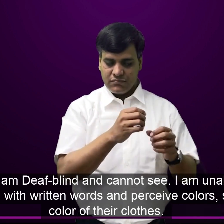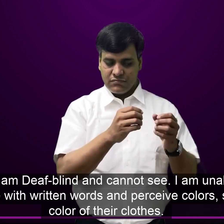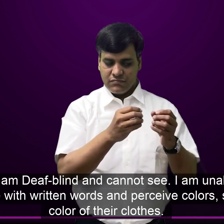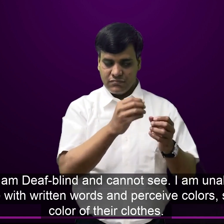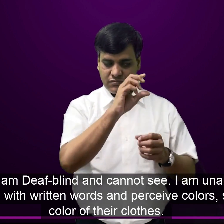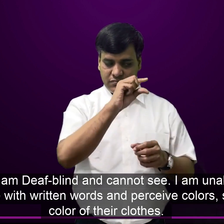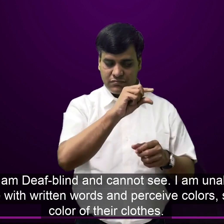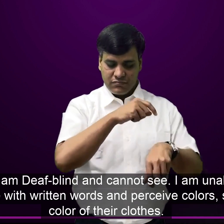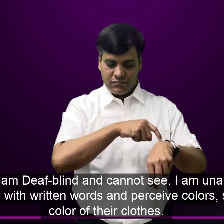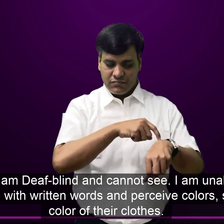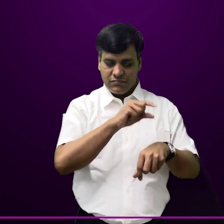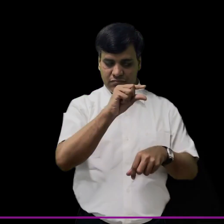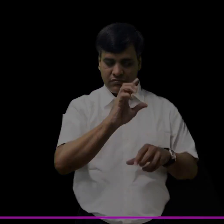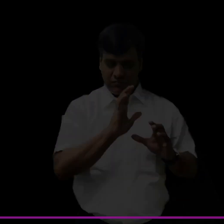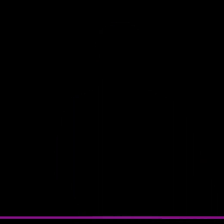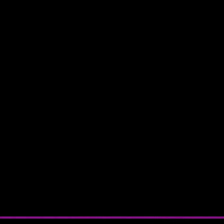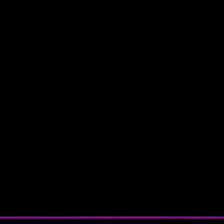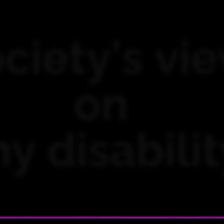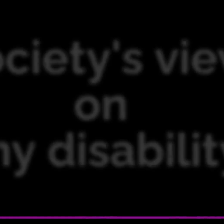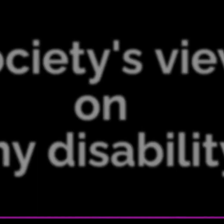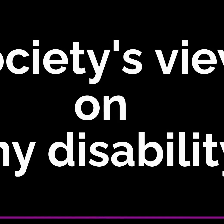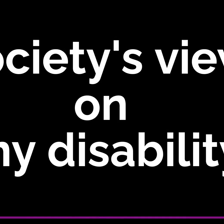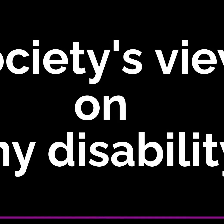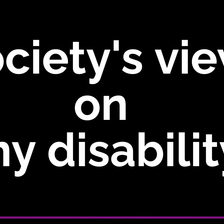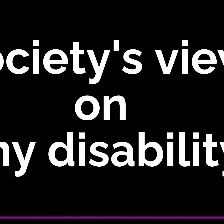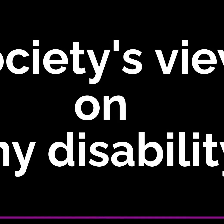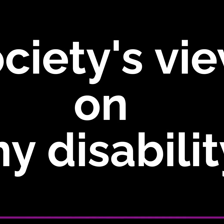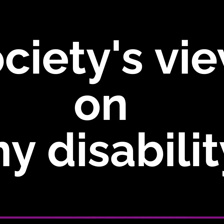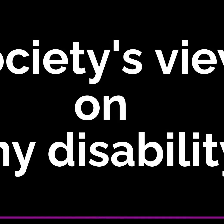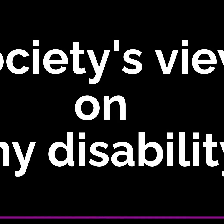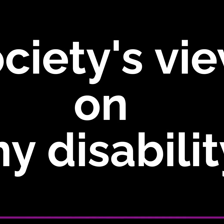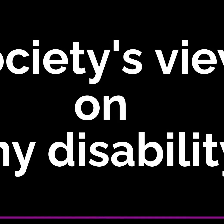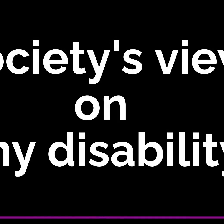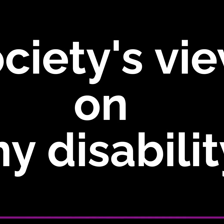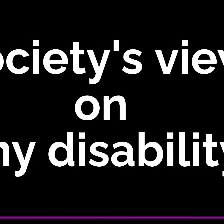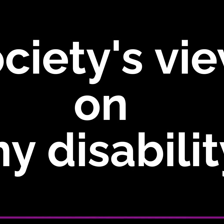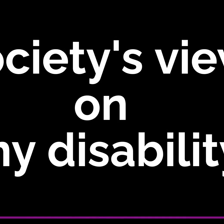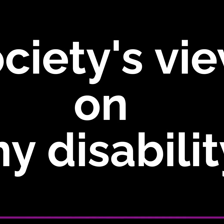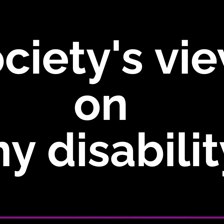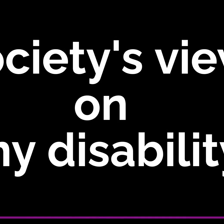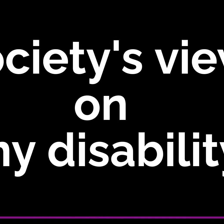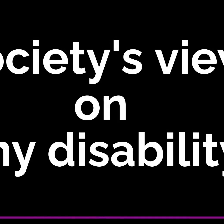है और बातचीत करने में हमें बहुत समय लगता है।